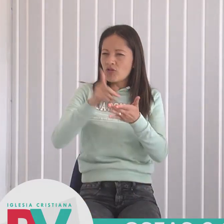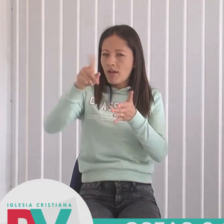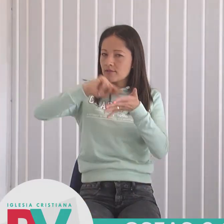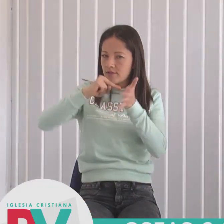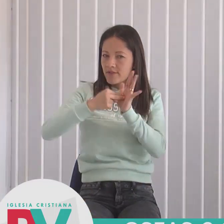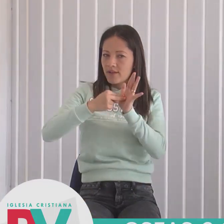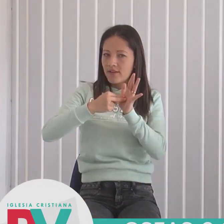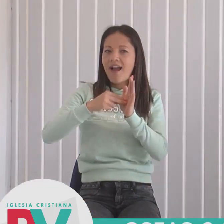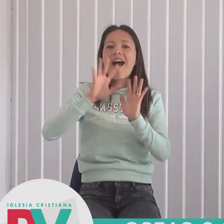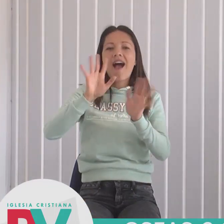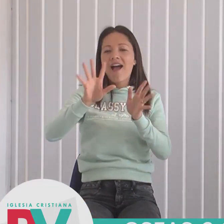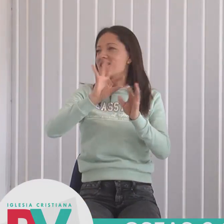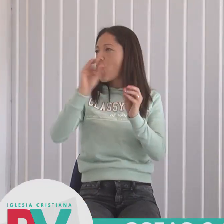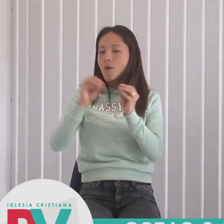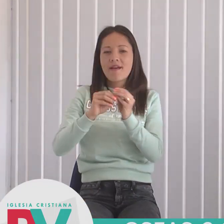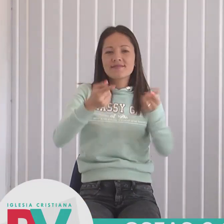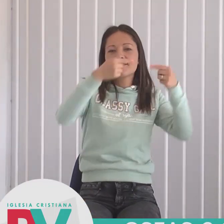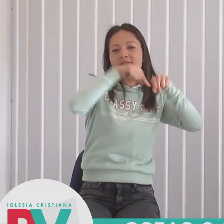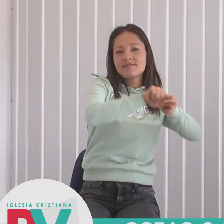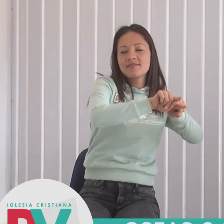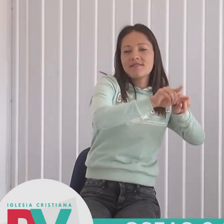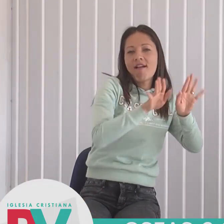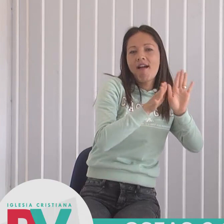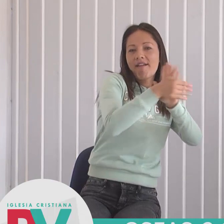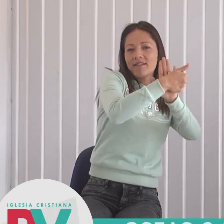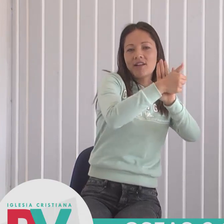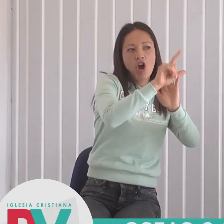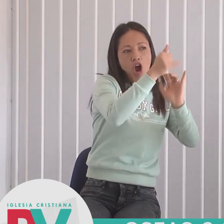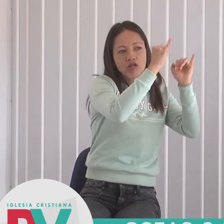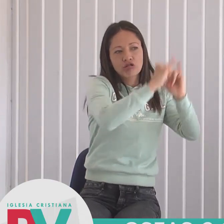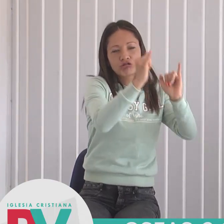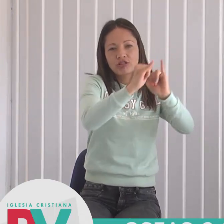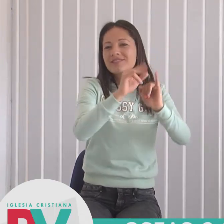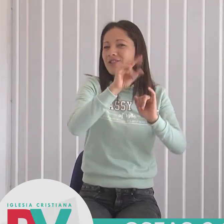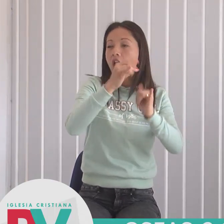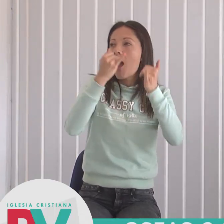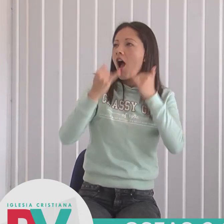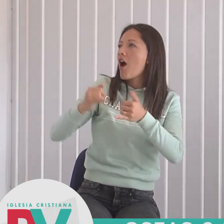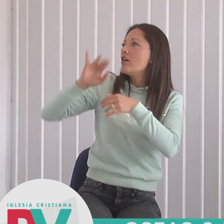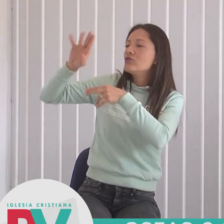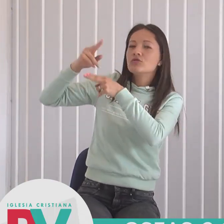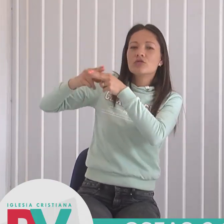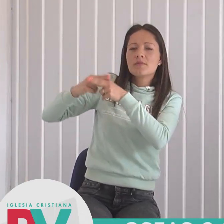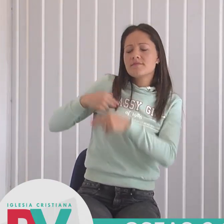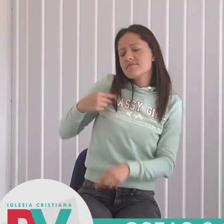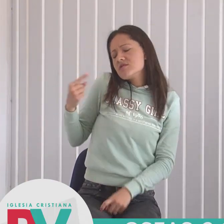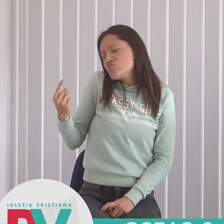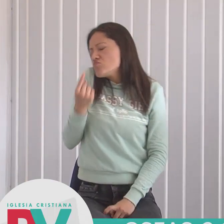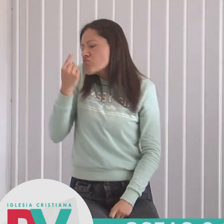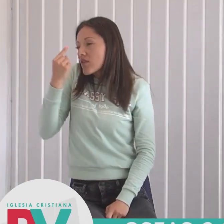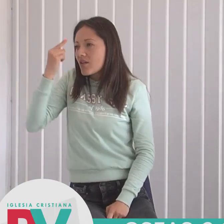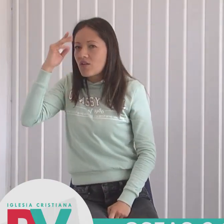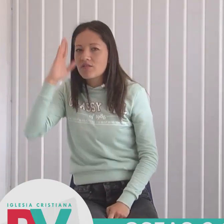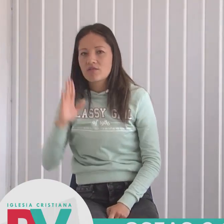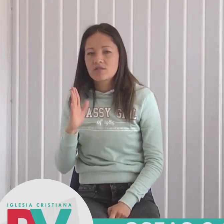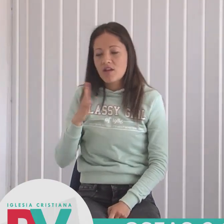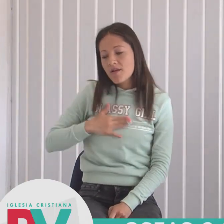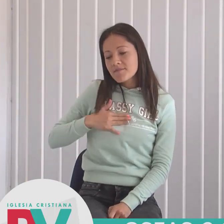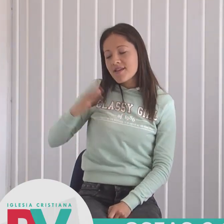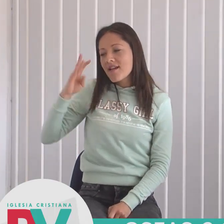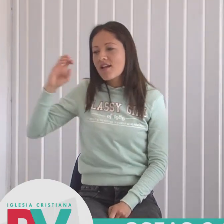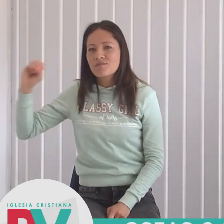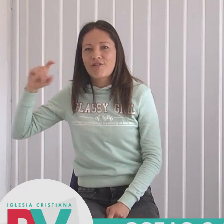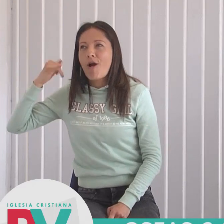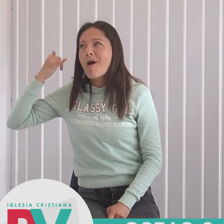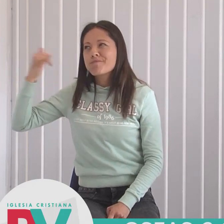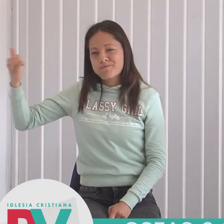ya no volverá a serme infiel adorando a otros dioses, sino que me reconocerá como su único Dios. Yo soy el Dios de